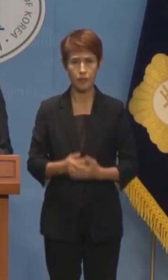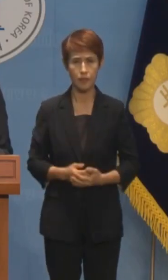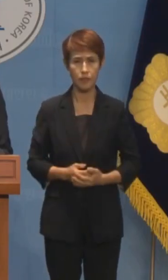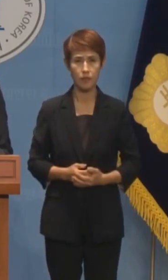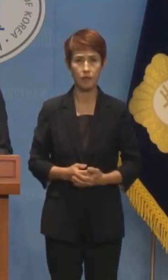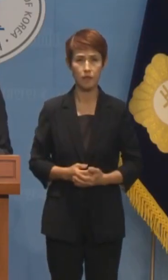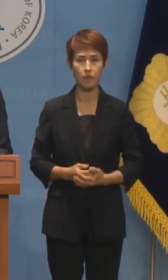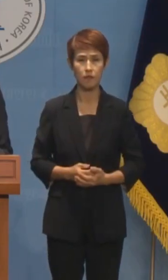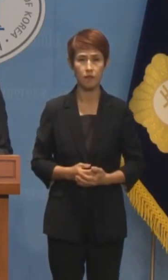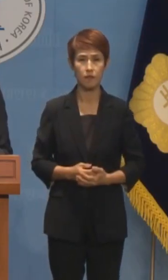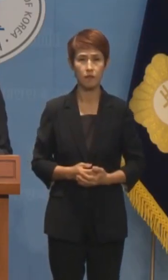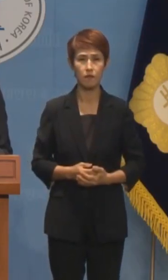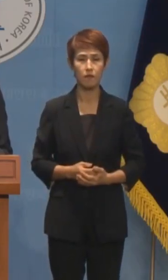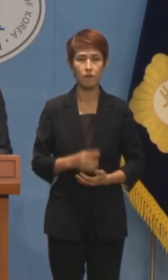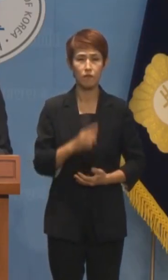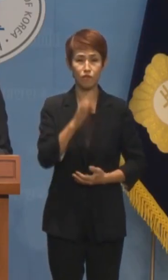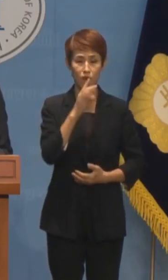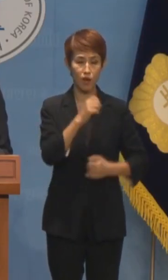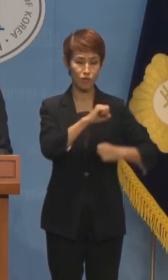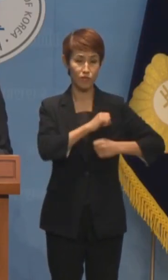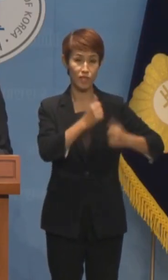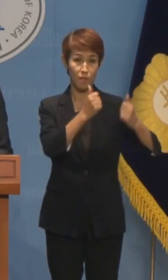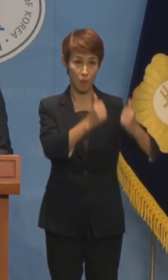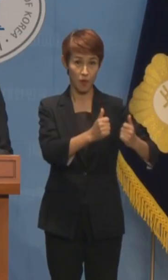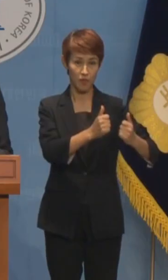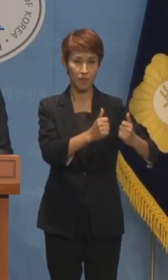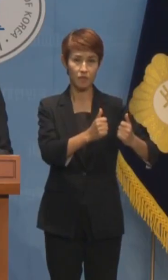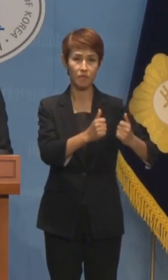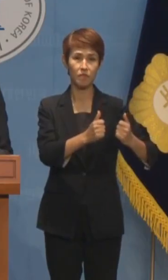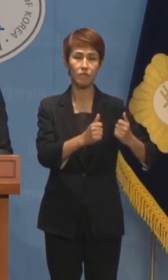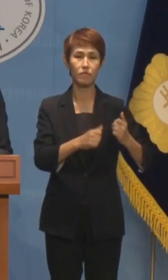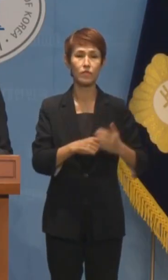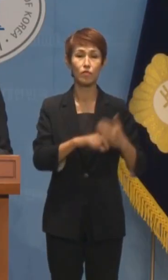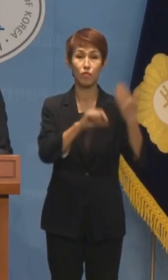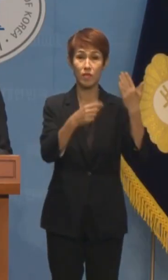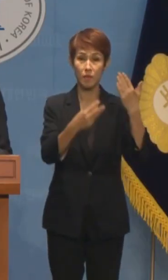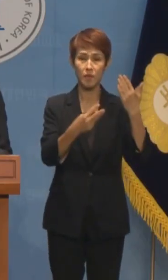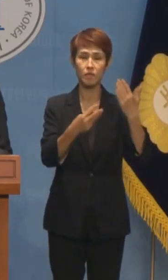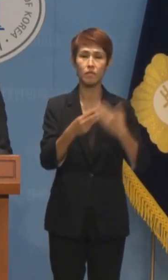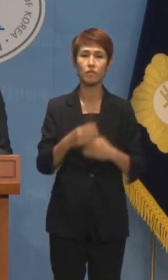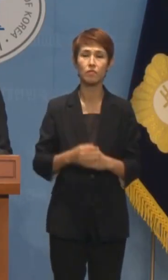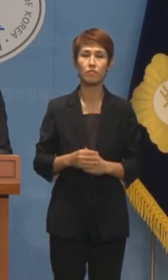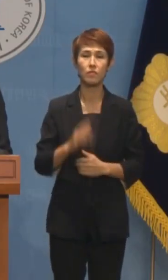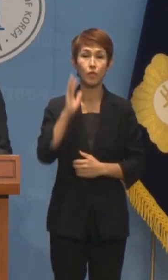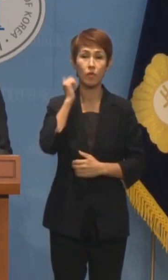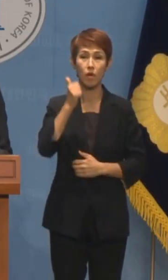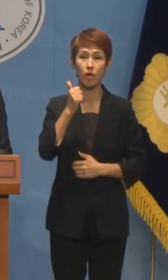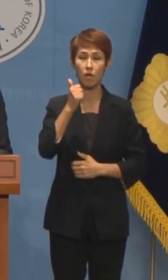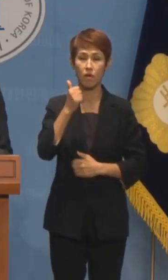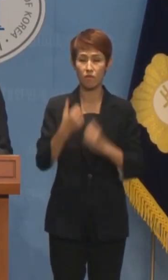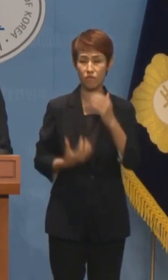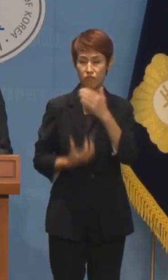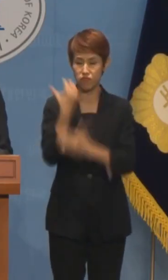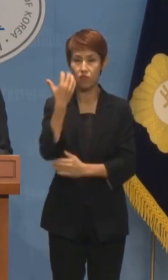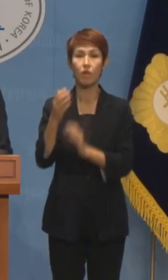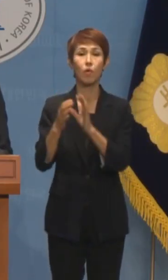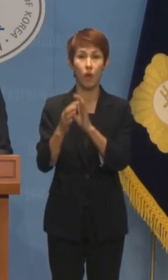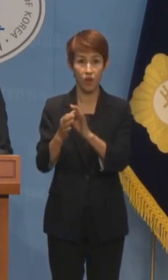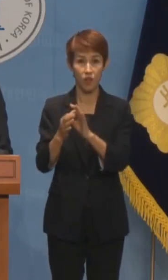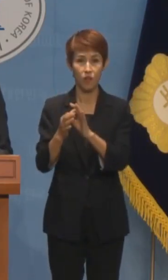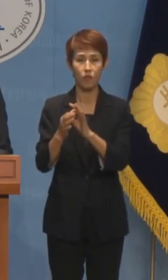중앙지역 군사법원은 지난 3일 윤석열 대통령의 이른바 VIP 경로설과